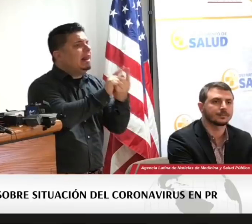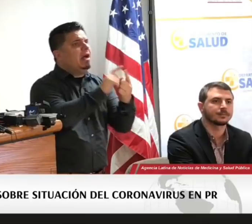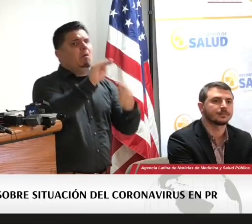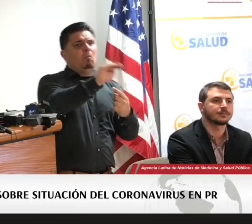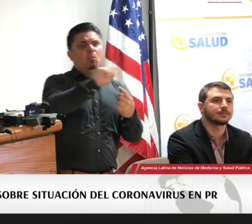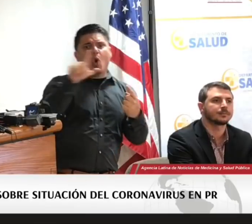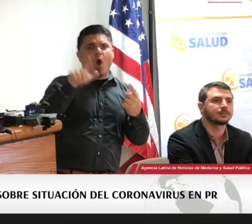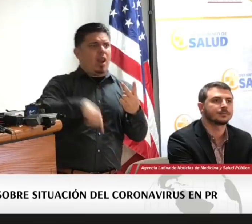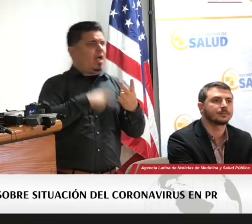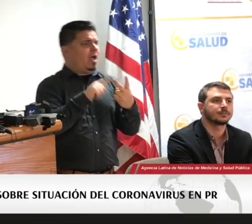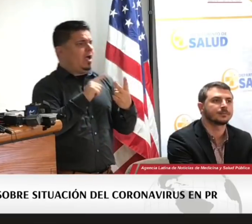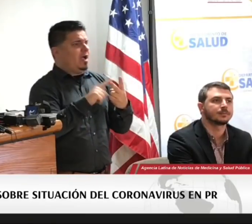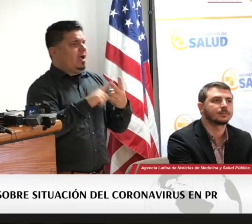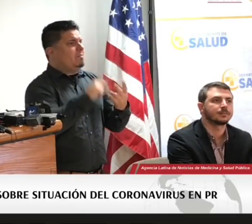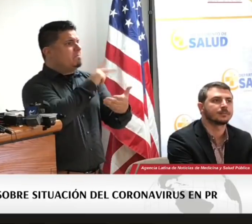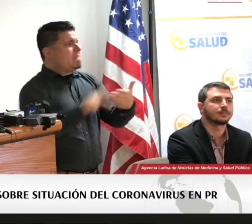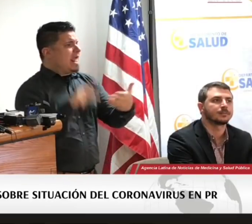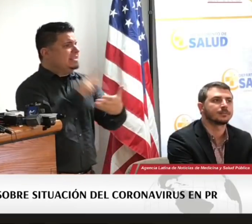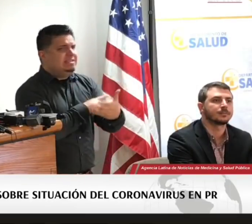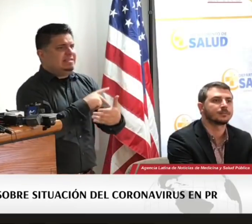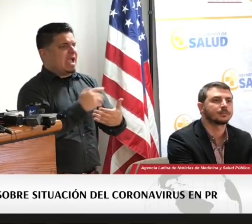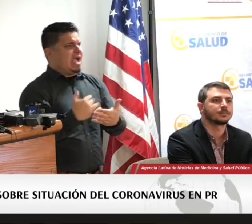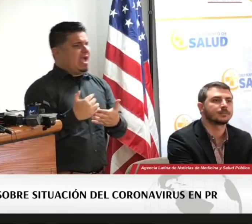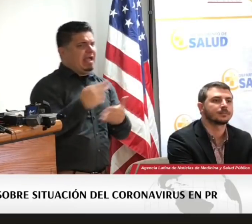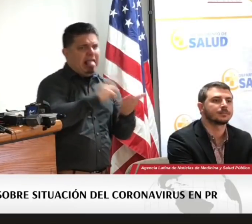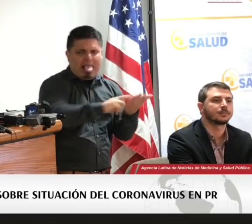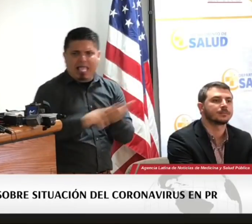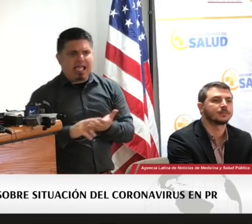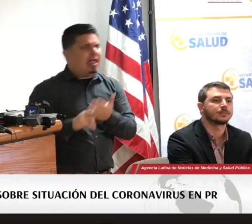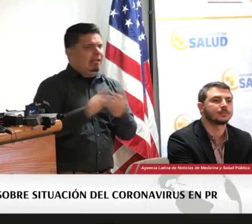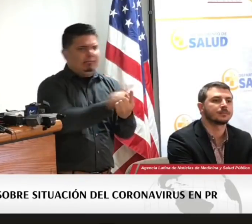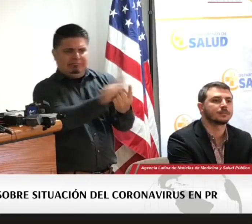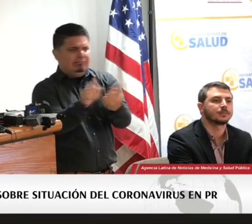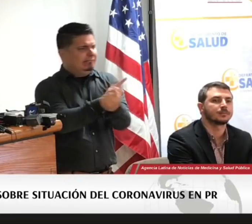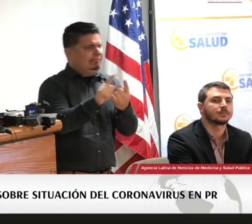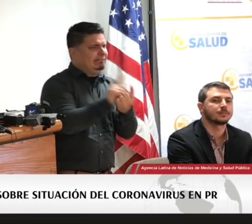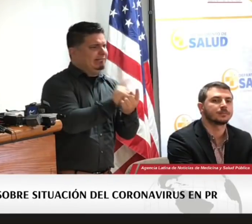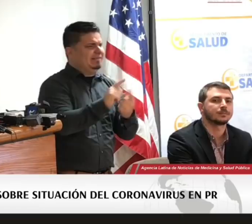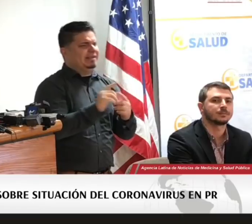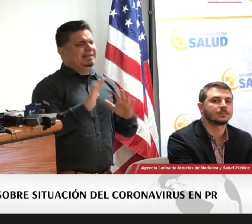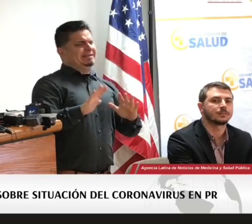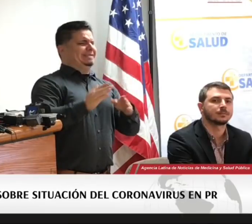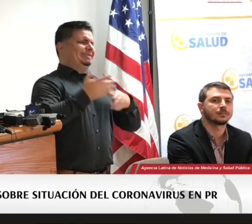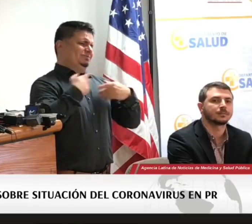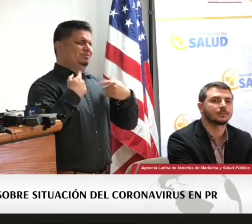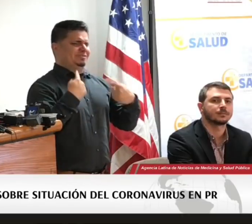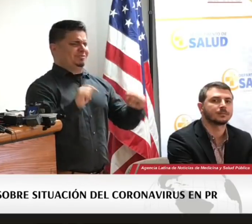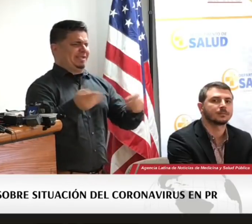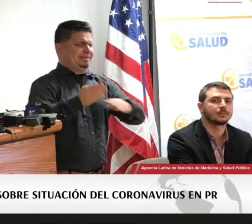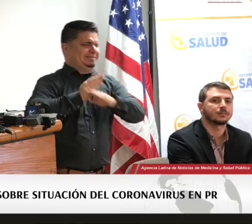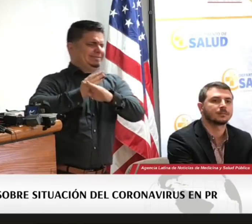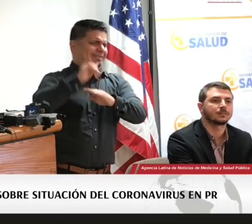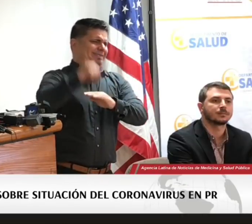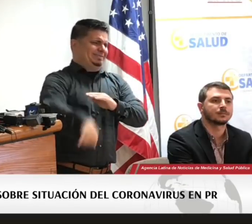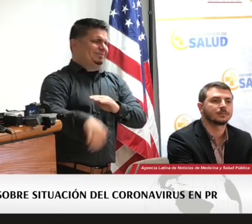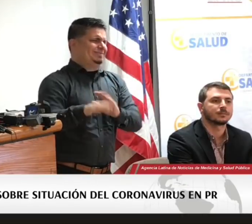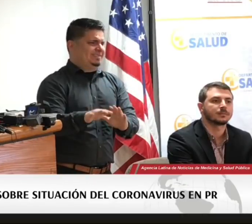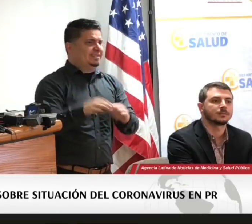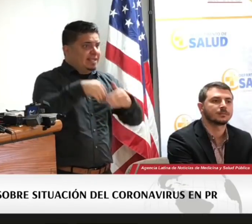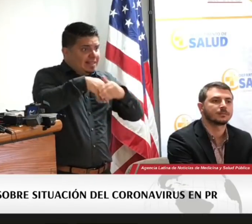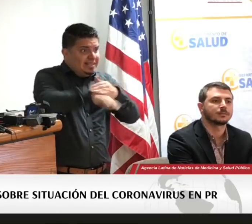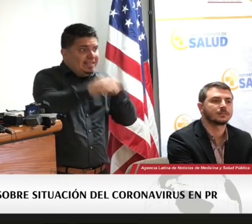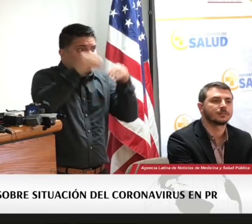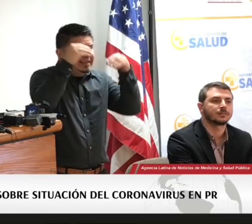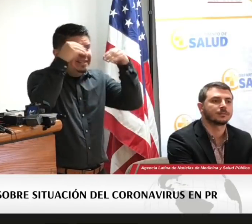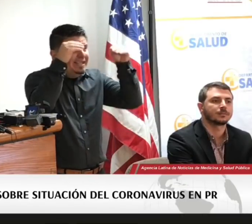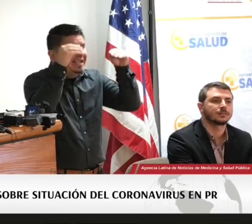su planilla, así que vamos a tratar de evitar que las personas se acerquen a los centros comerciales a estas